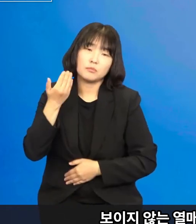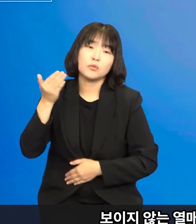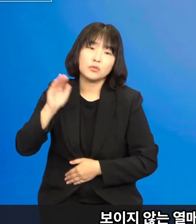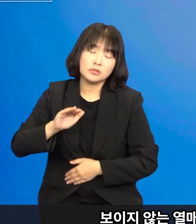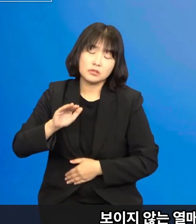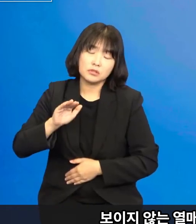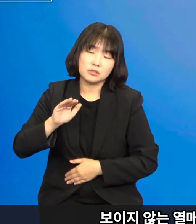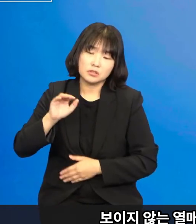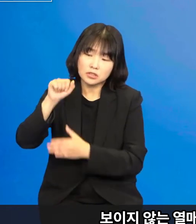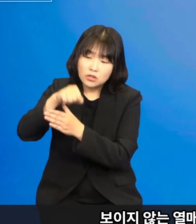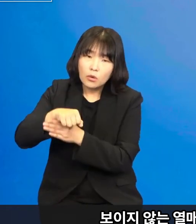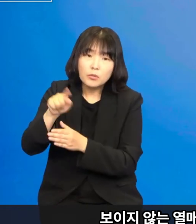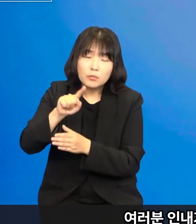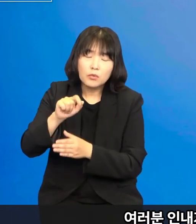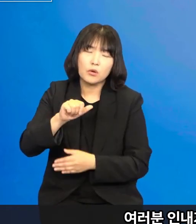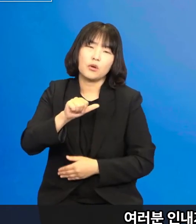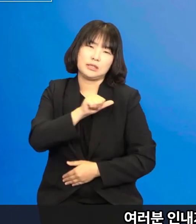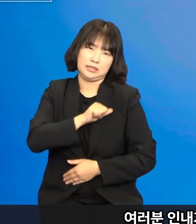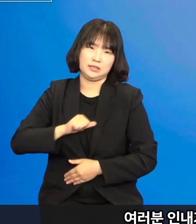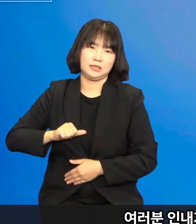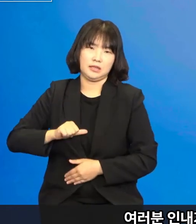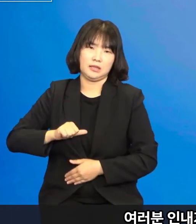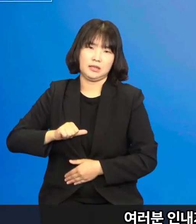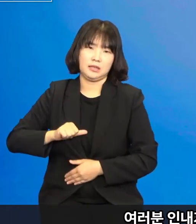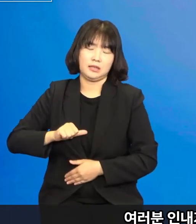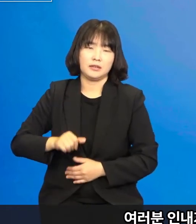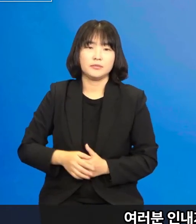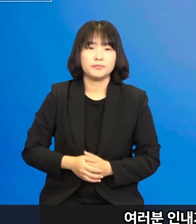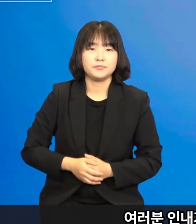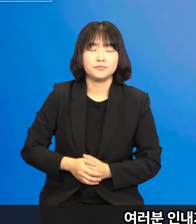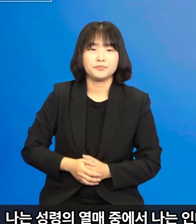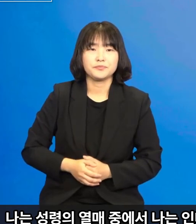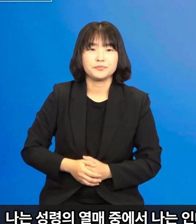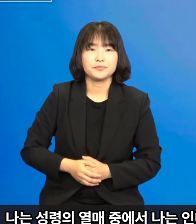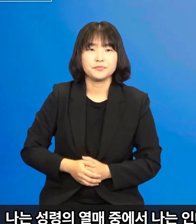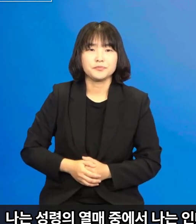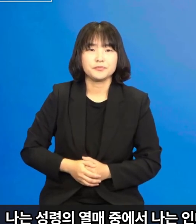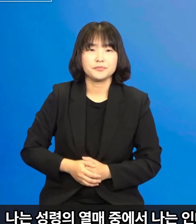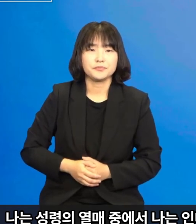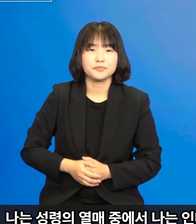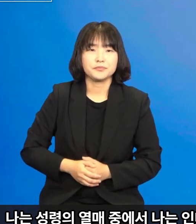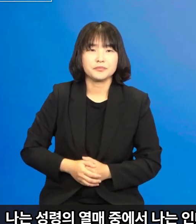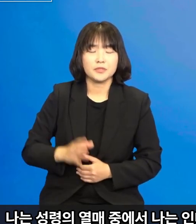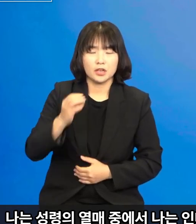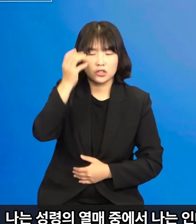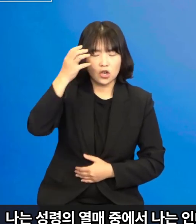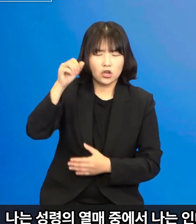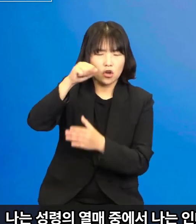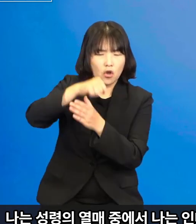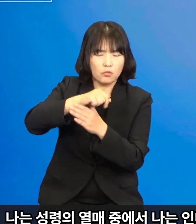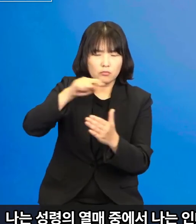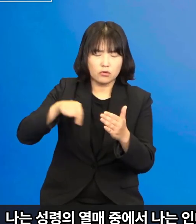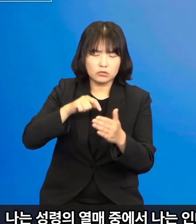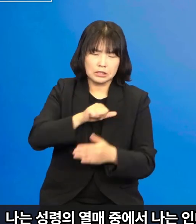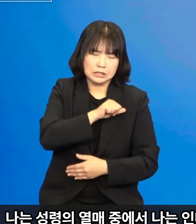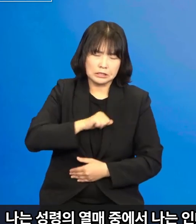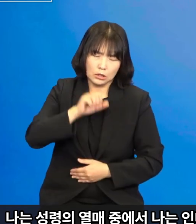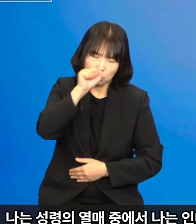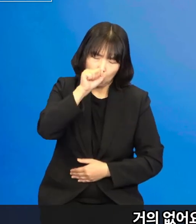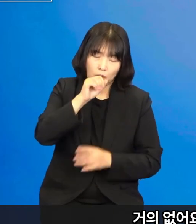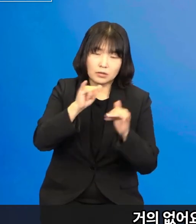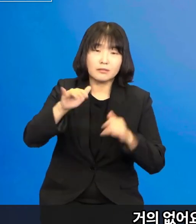열매를 맺습니다. 여러분, 인내가 별거 아닌 것 같죠? 나는 성령의 열매 중에서 너는 인내가 너무 좋아요 하시는 분 손